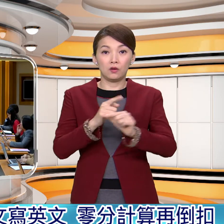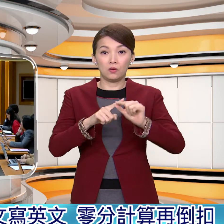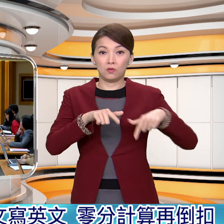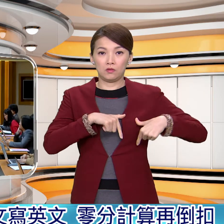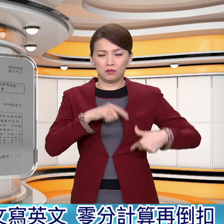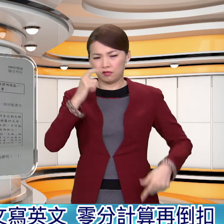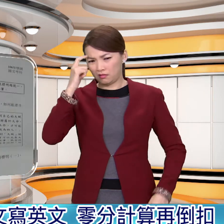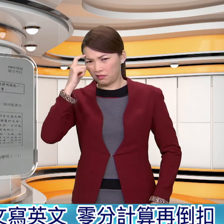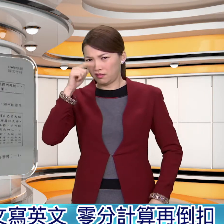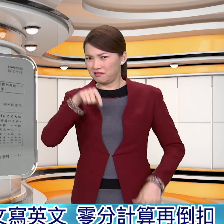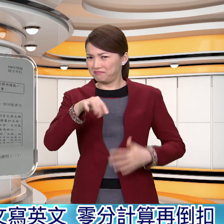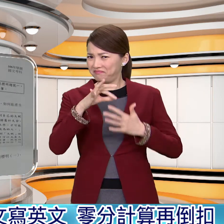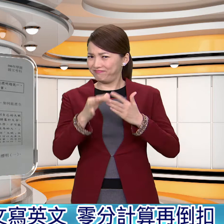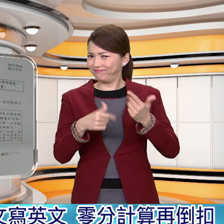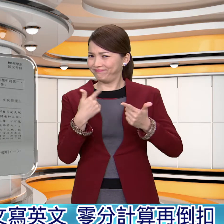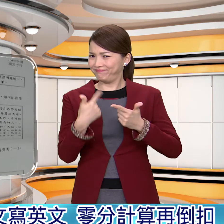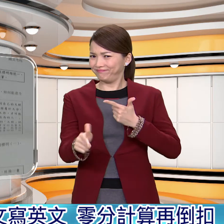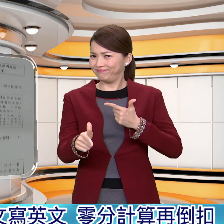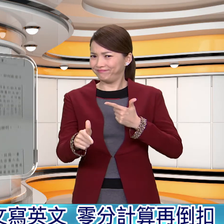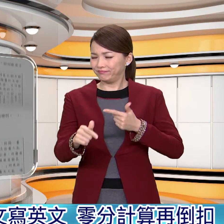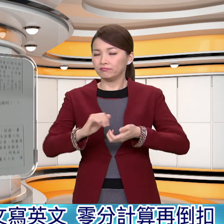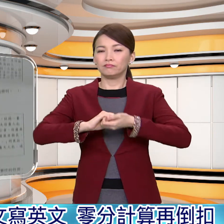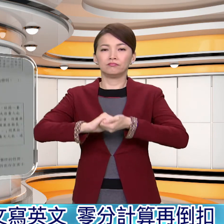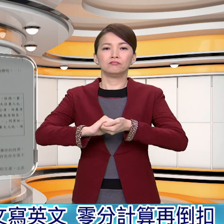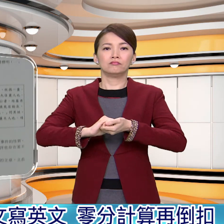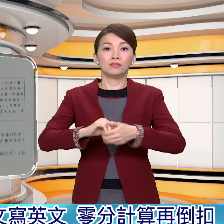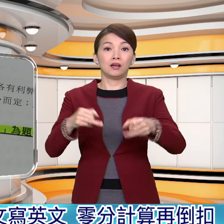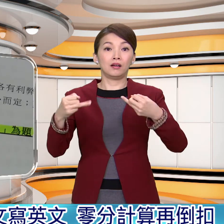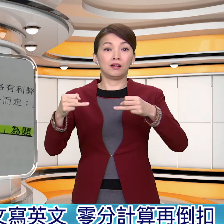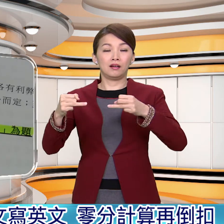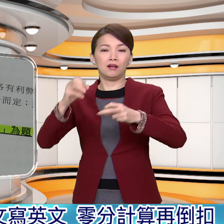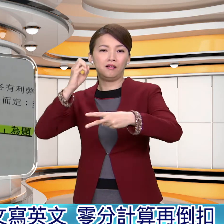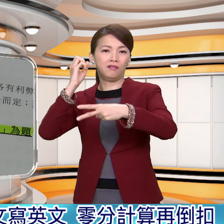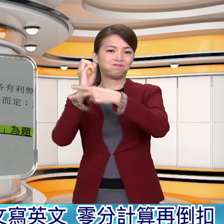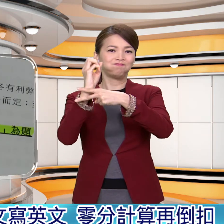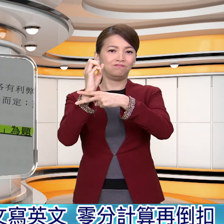做出决议，阅卷委员以零分来计算。